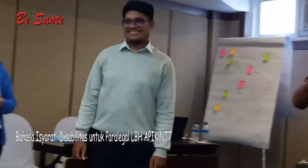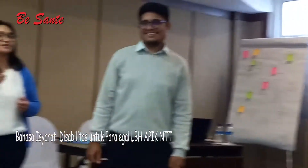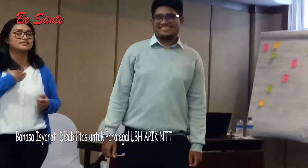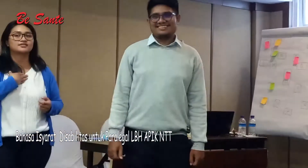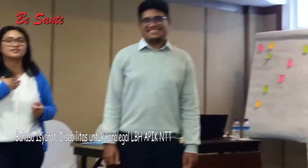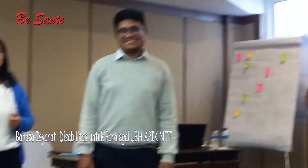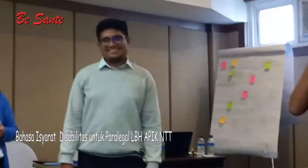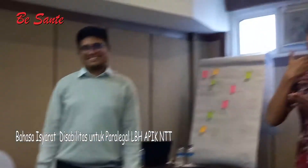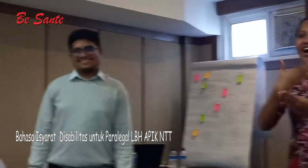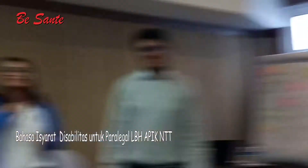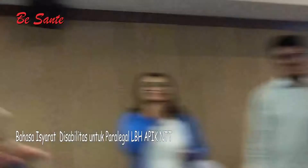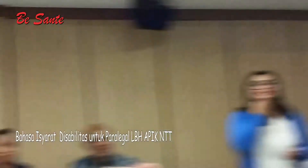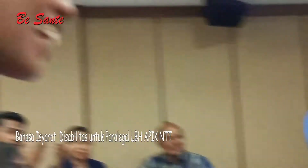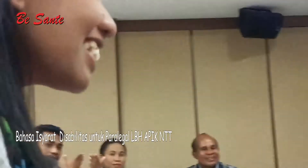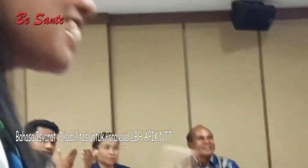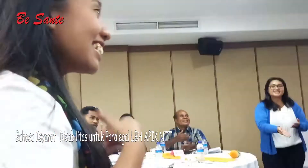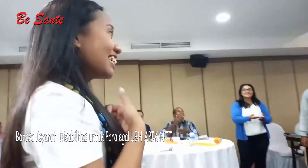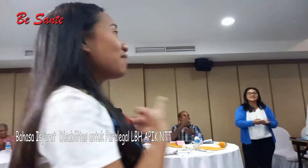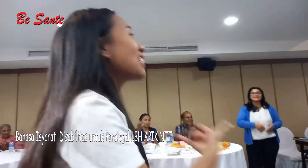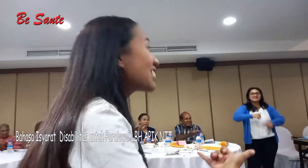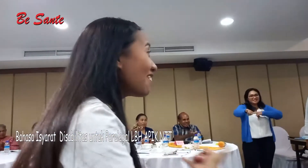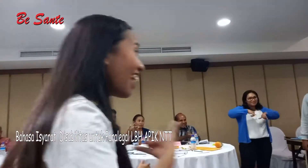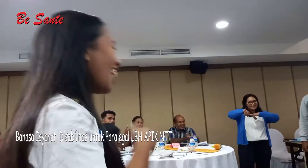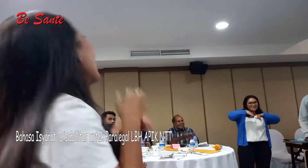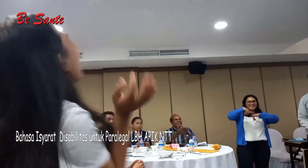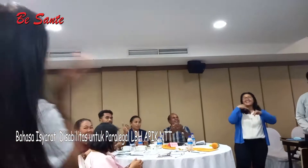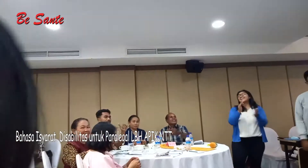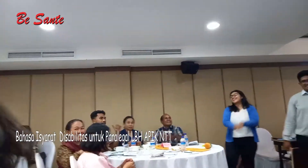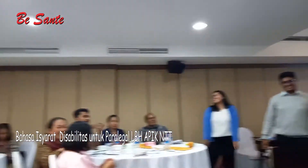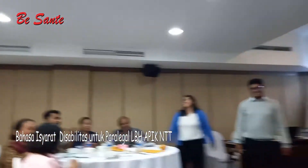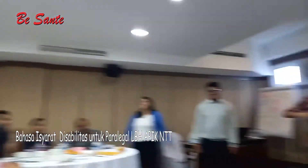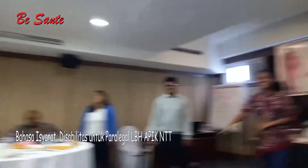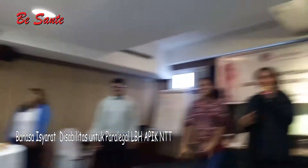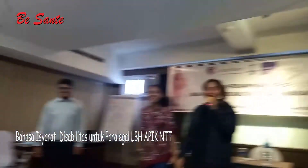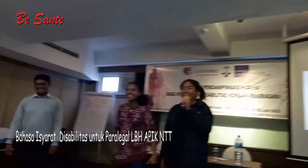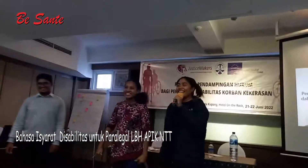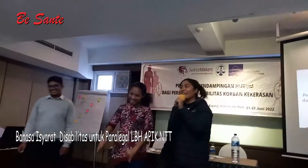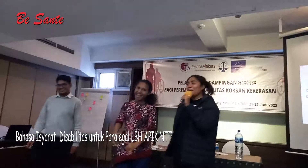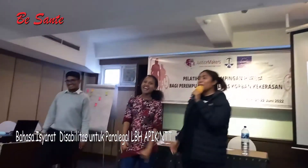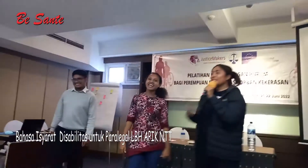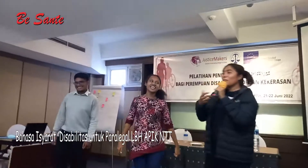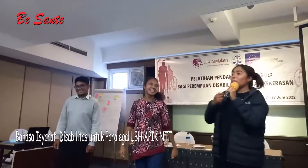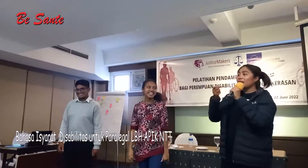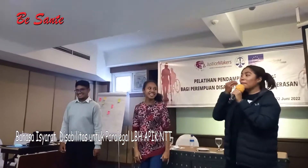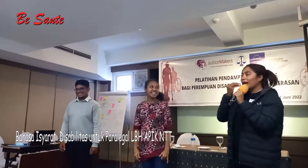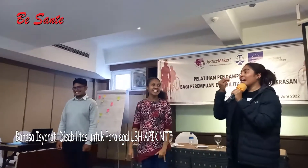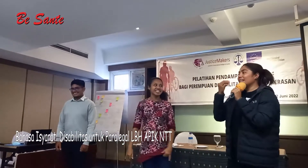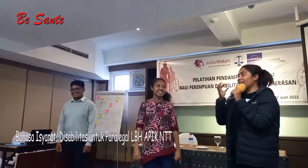Bapak bilang tinggal tendes. Ini bersama-sama. Iya, sama-sama. Oke. Okay. Beta mau pesan makan.